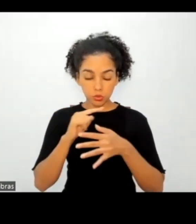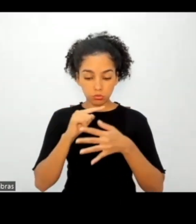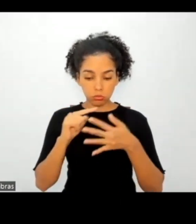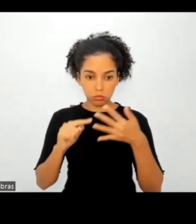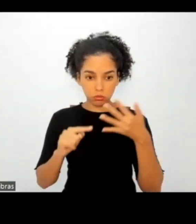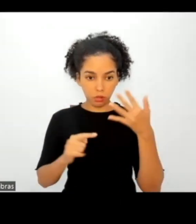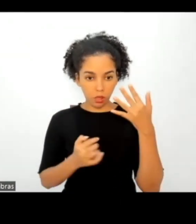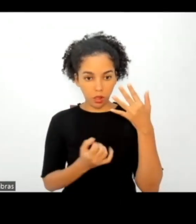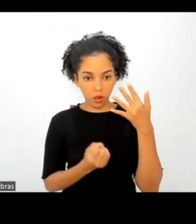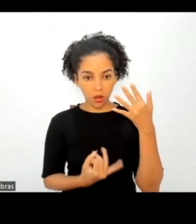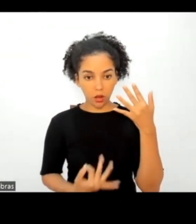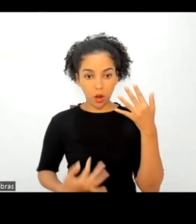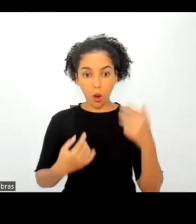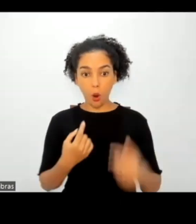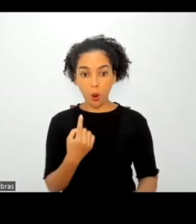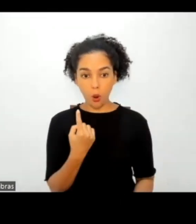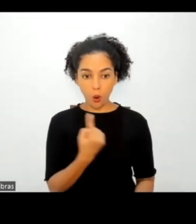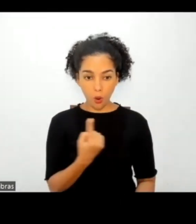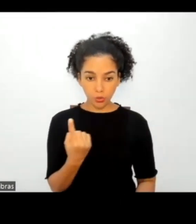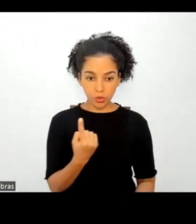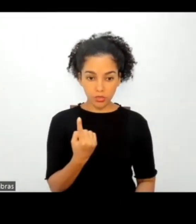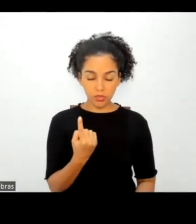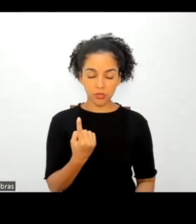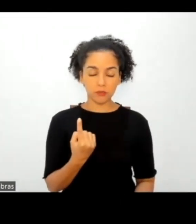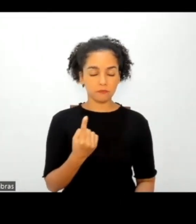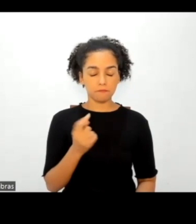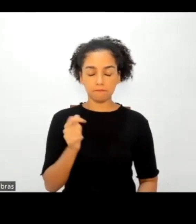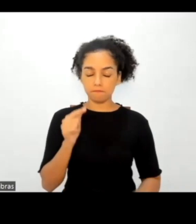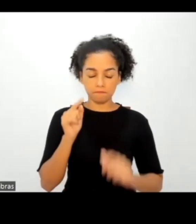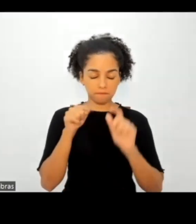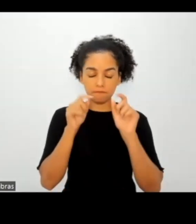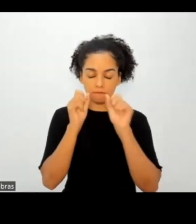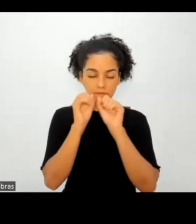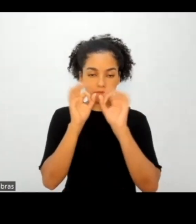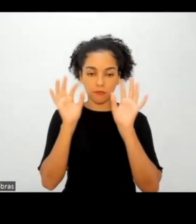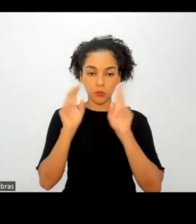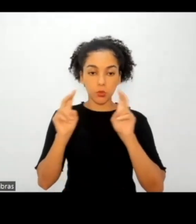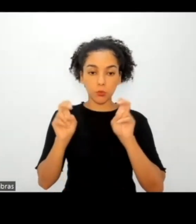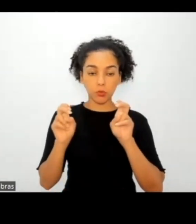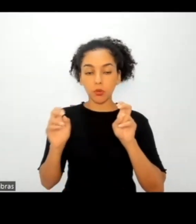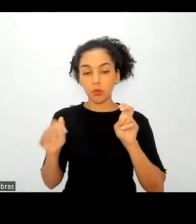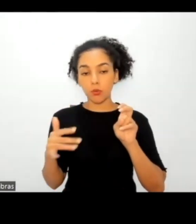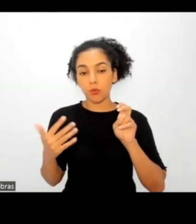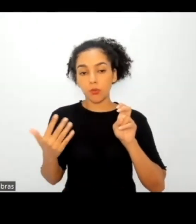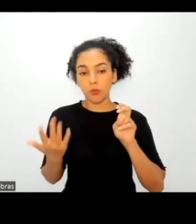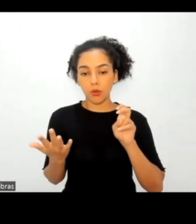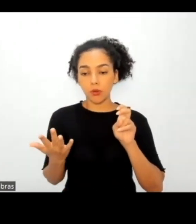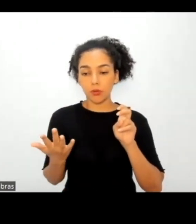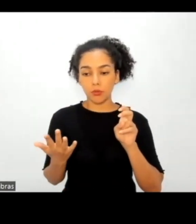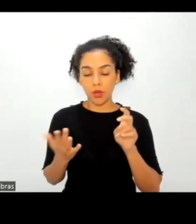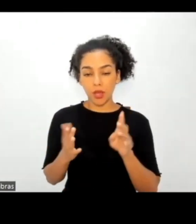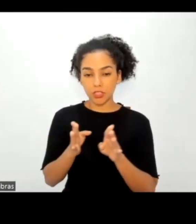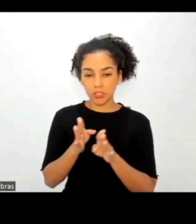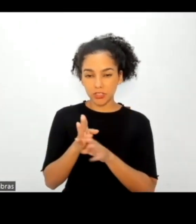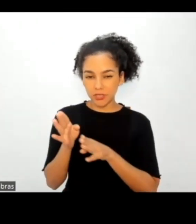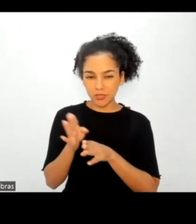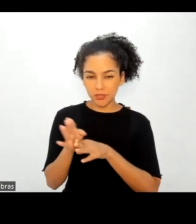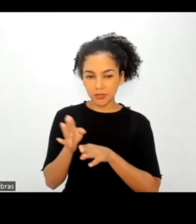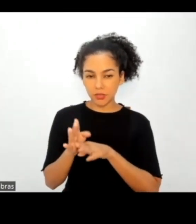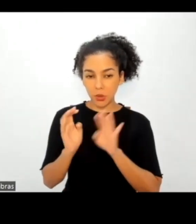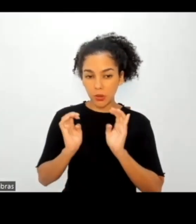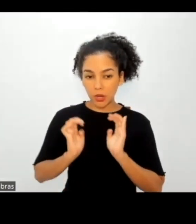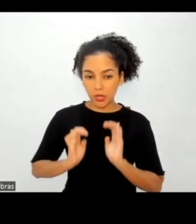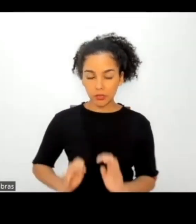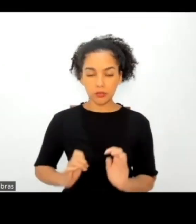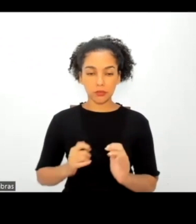princípios, eles são muito nítidos, né, no sentido de qual é, né, a direção ética, política,